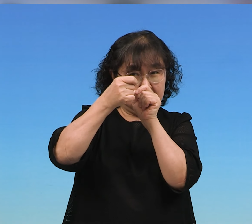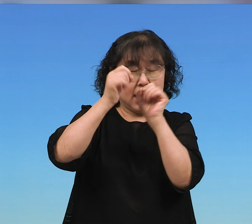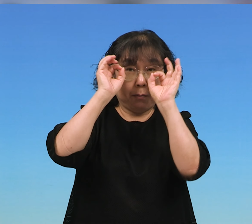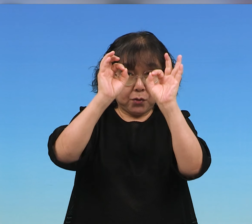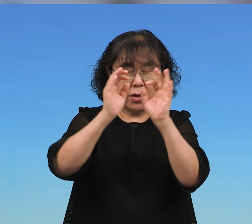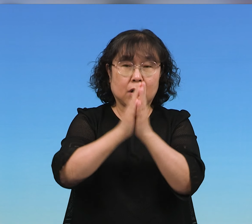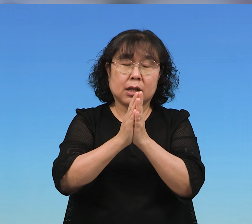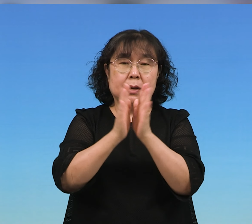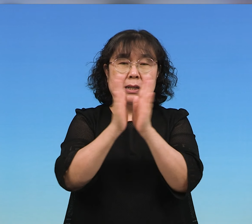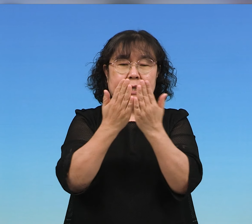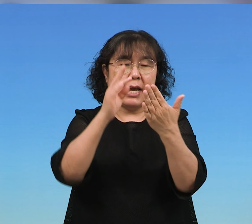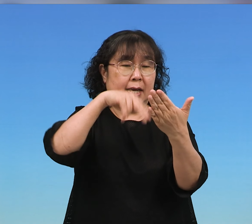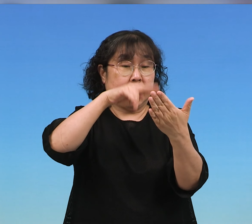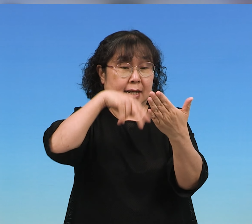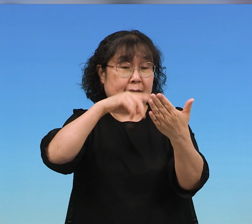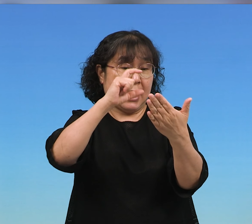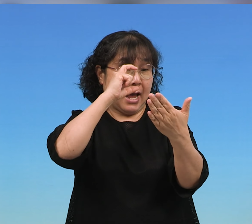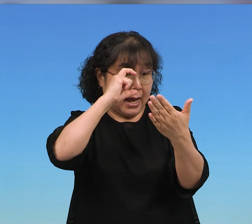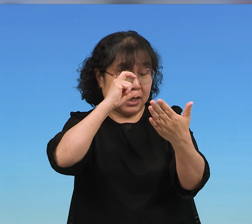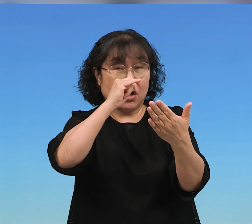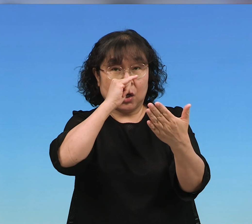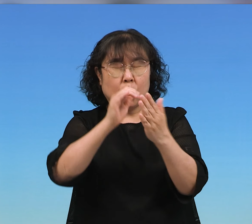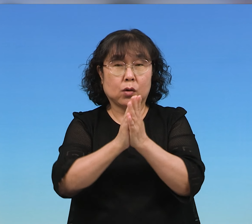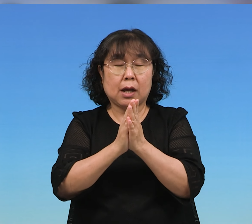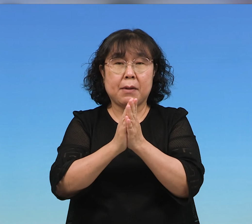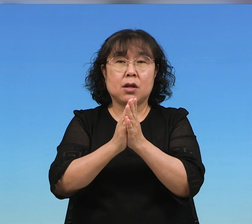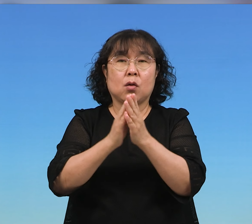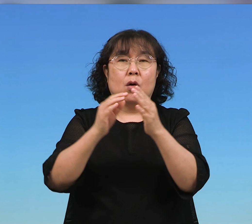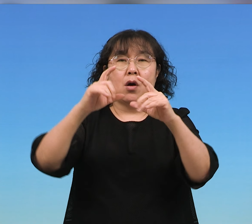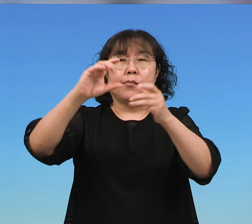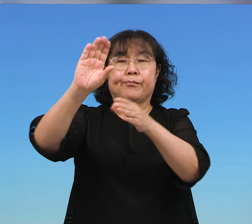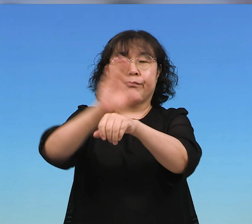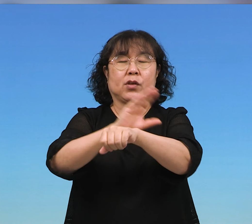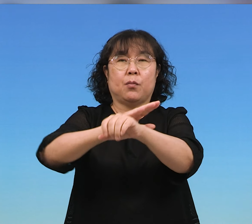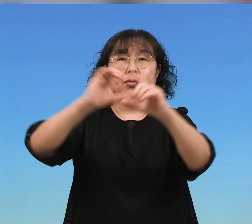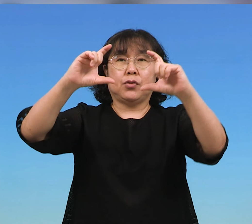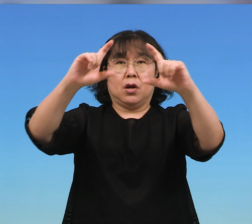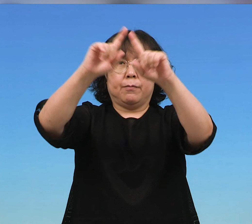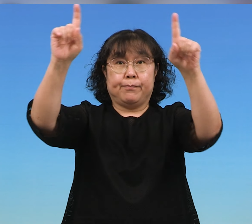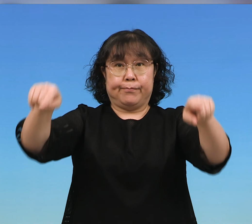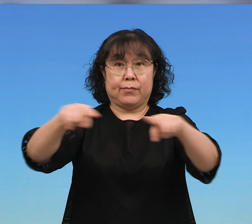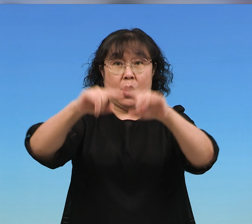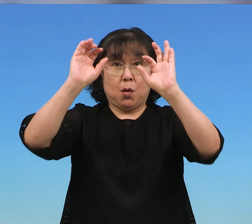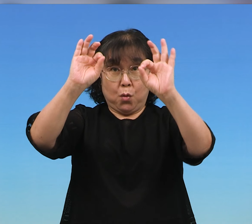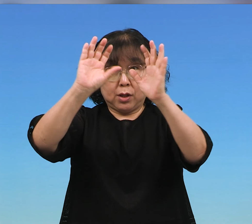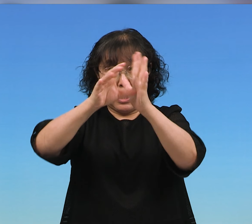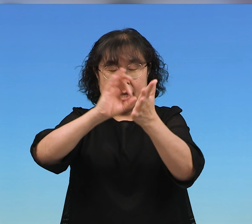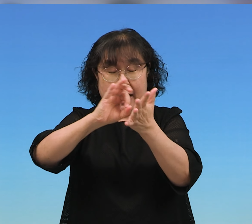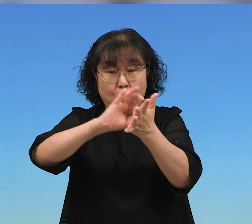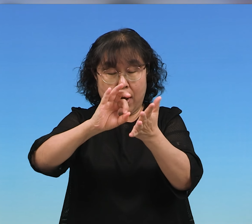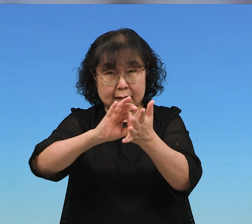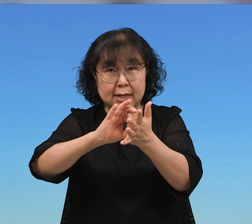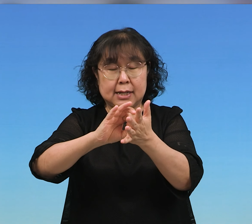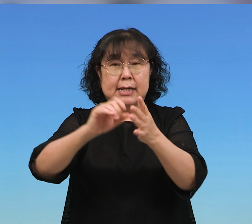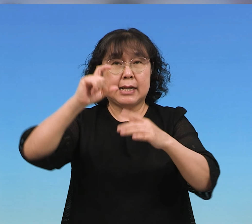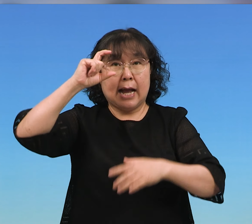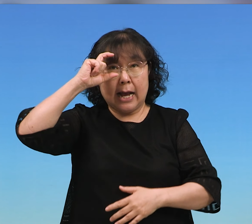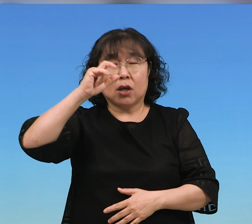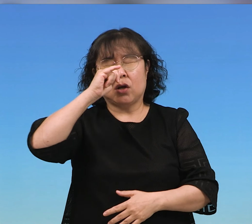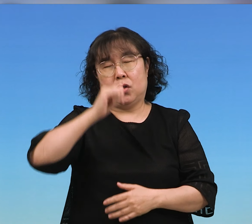책 읽을 때 보는 안경이 있고요. 컴퓨터 볼 때 또 써야 되는 안경이 따로 있습니다. 그래서 아침에 교회로 출근할